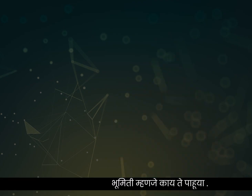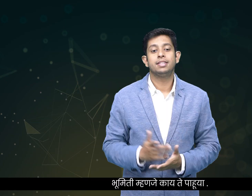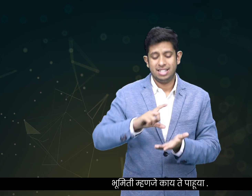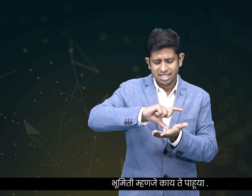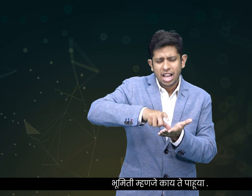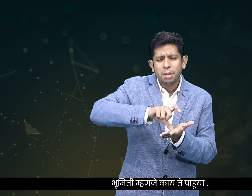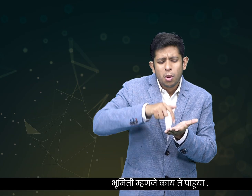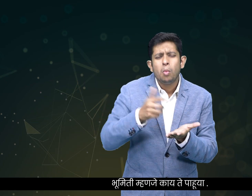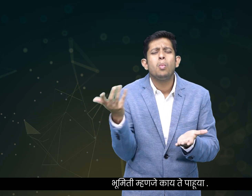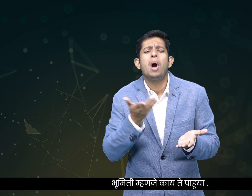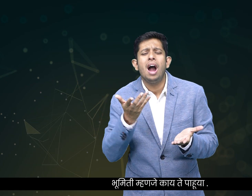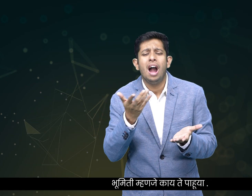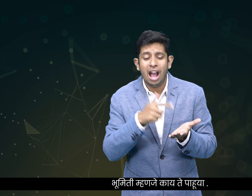भूमिती म्हणजे काय ते पाहूया.